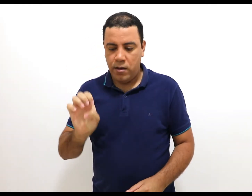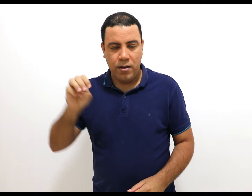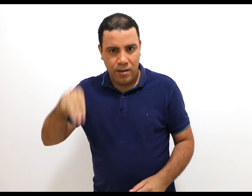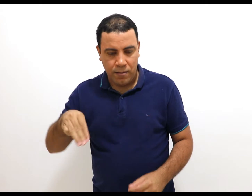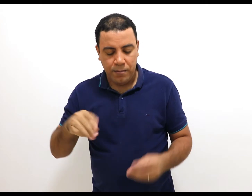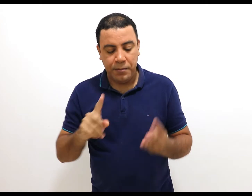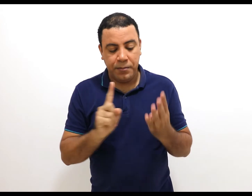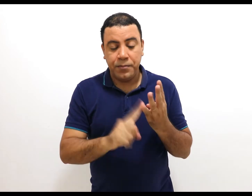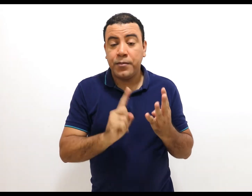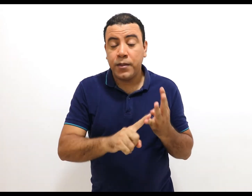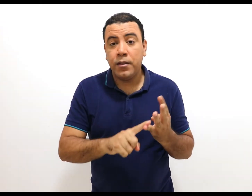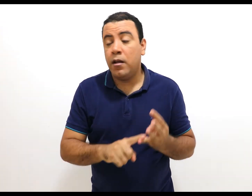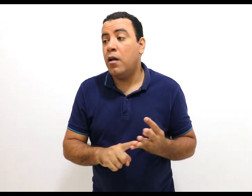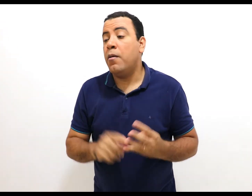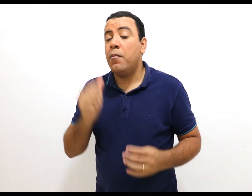informática, TI.